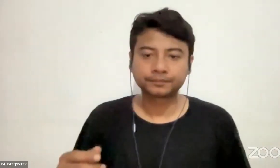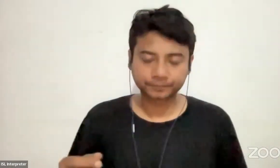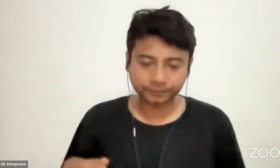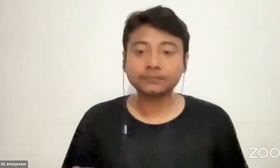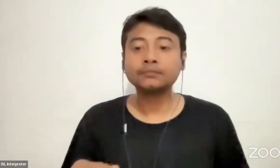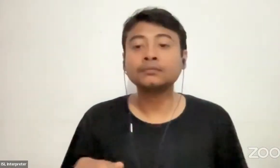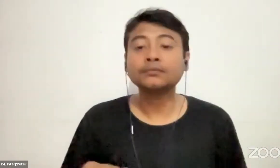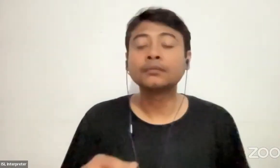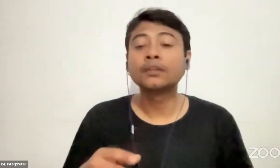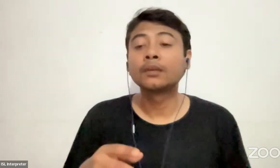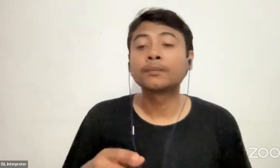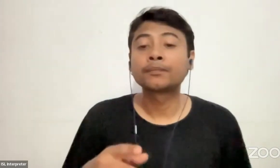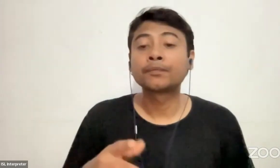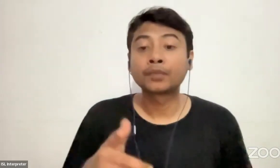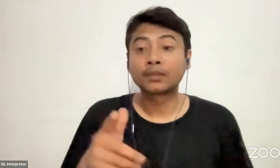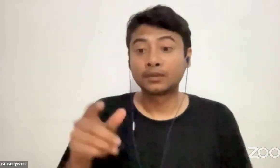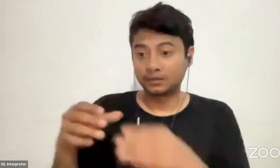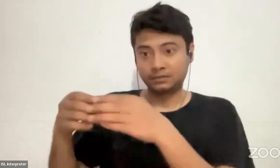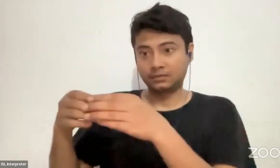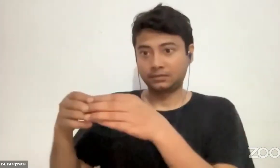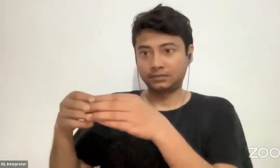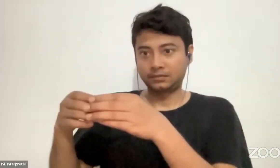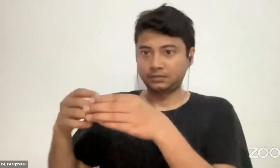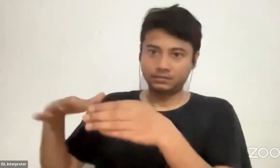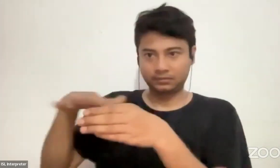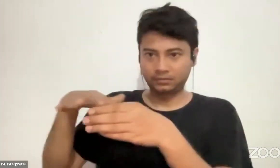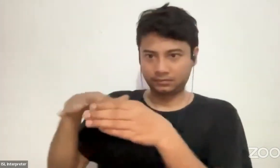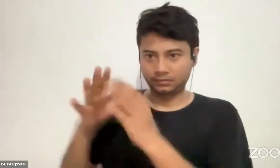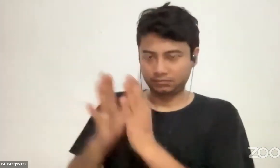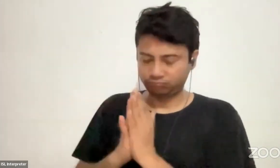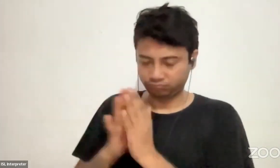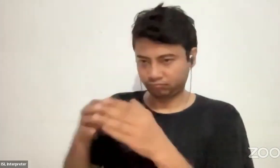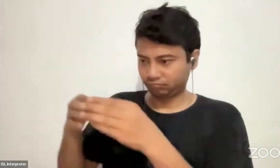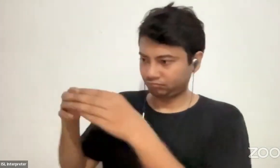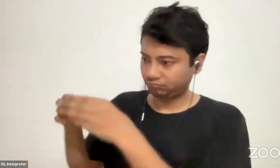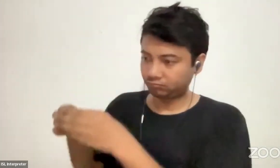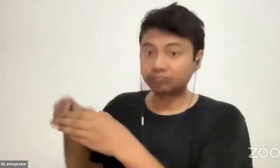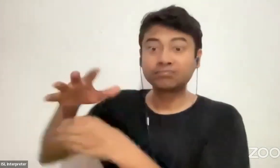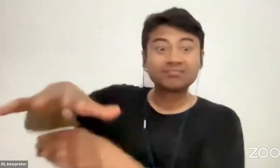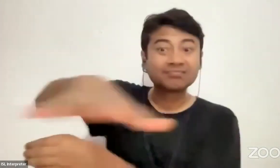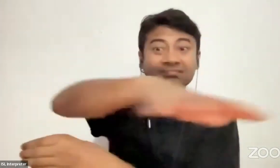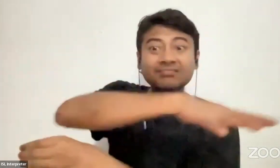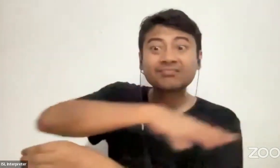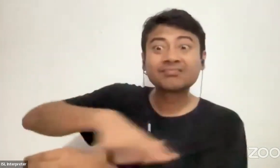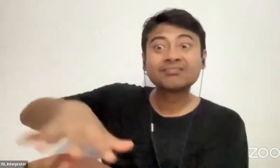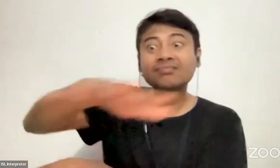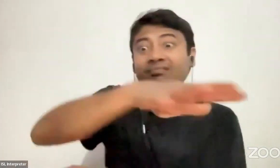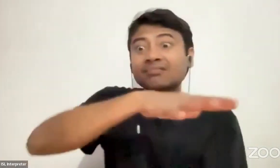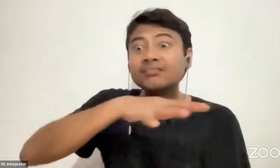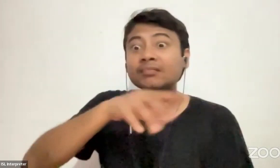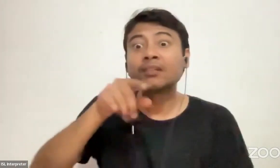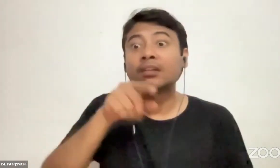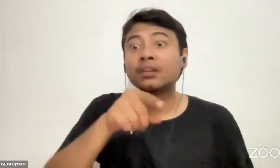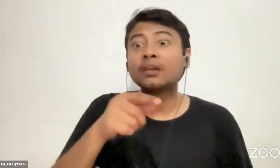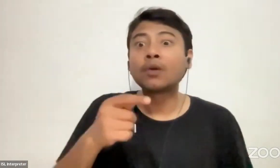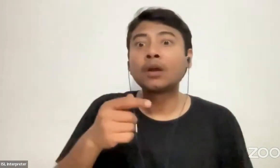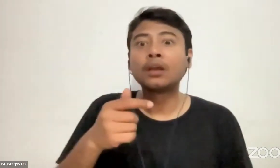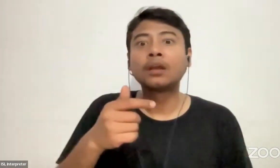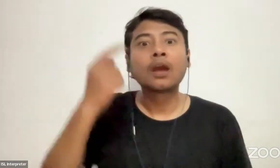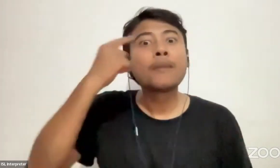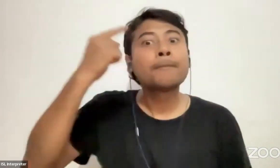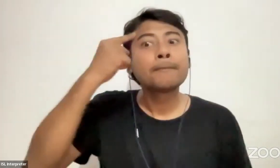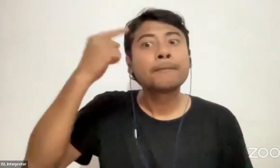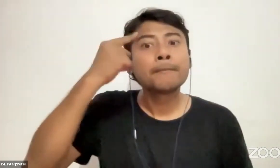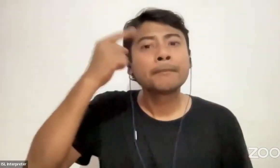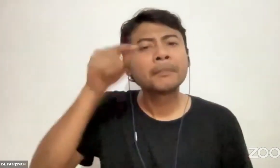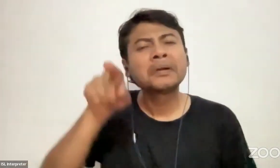मतलब ये है कि जिनकी बुद्धि में, जिनके मन में हमेशा क्या चल रहा है, आइसक्रीम खानी है, गोलगप्पे खाने हैं,